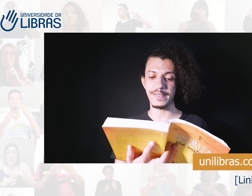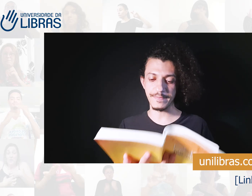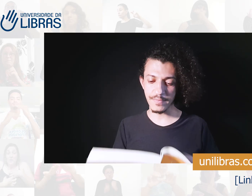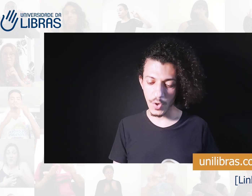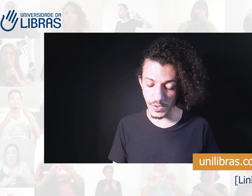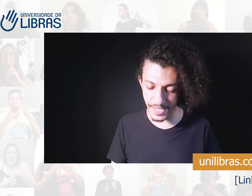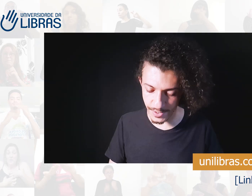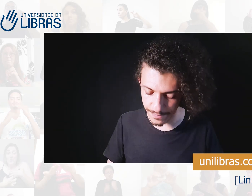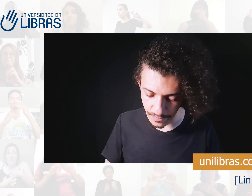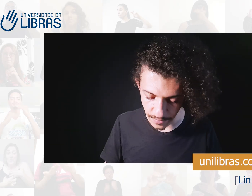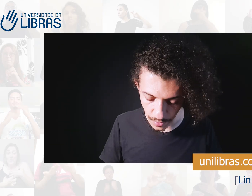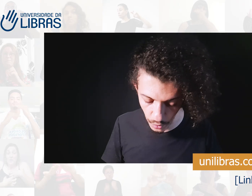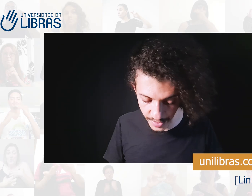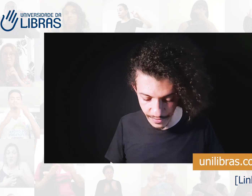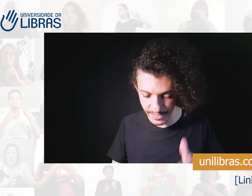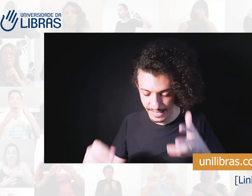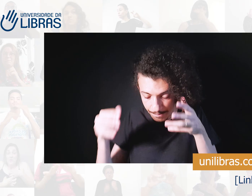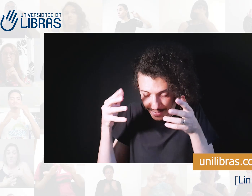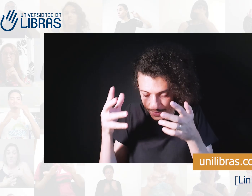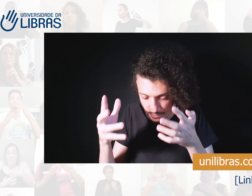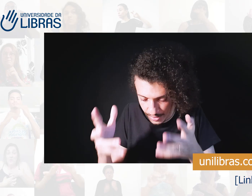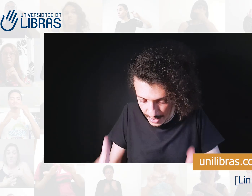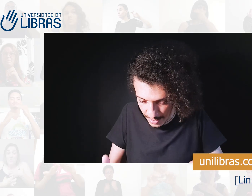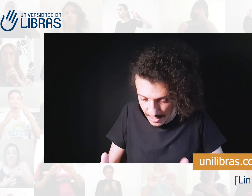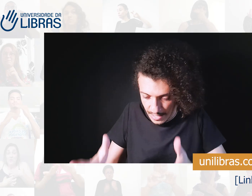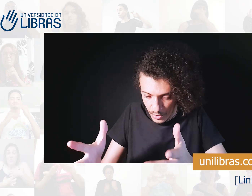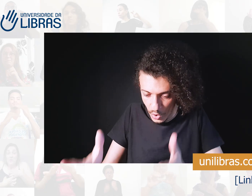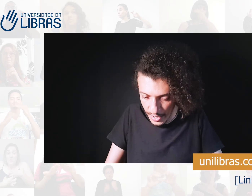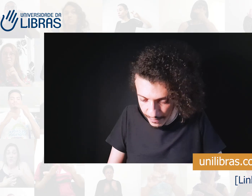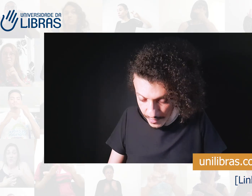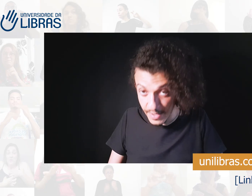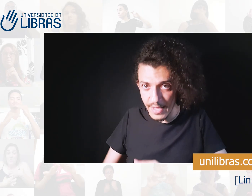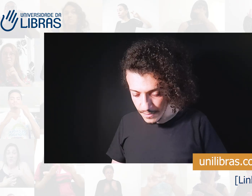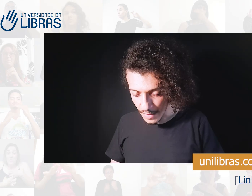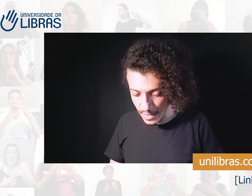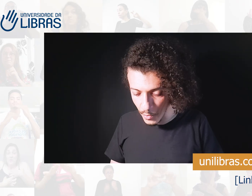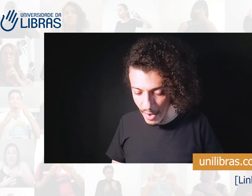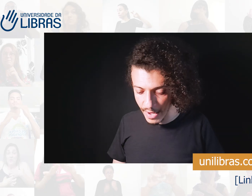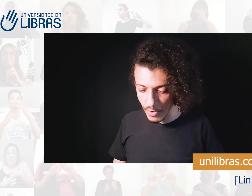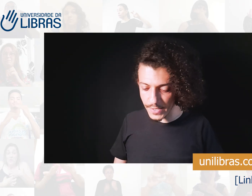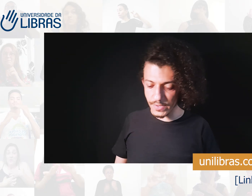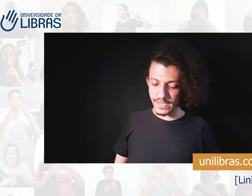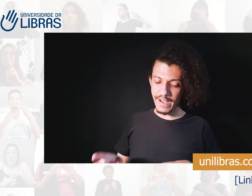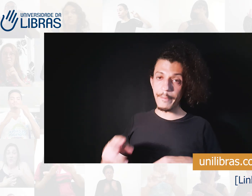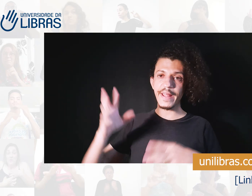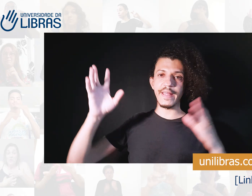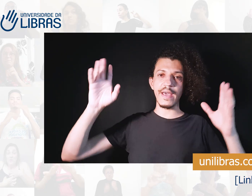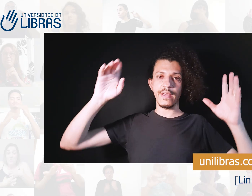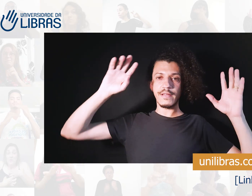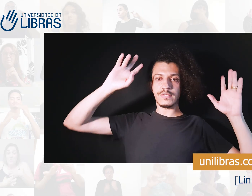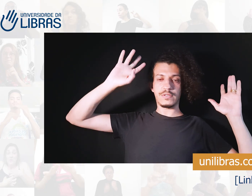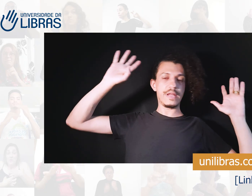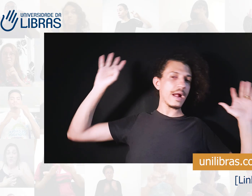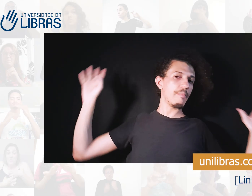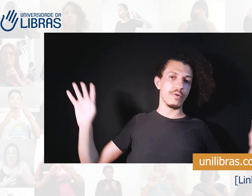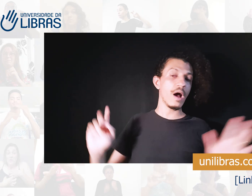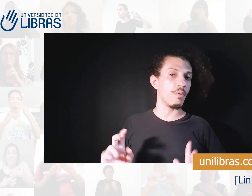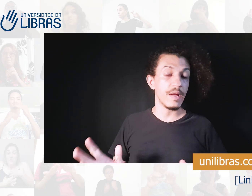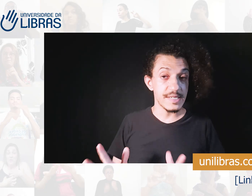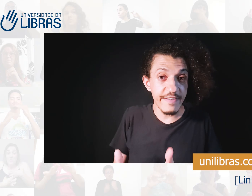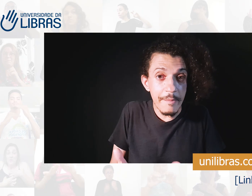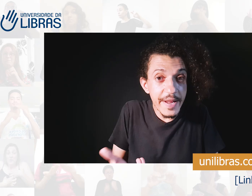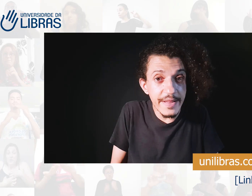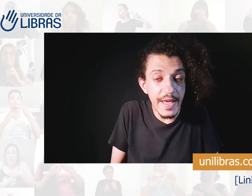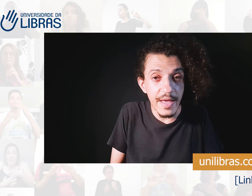em Libras. Ou seja, o que você está aprendendo aqui no livro não é um negócio que você vai aprender e acabou.